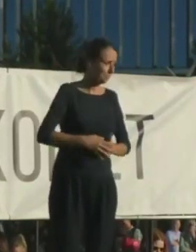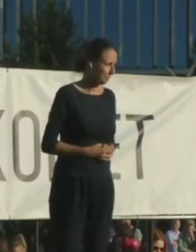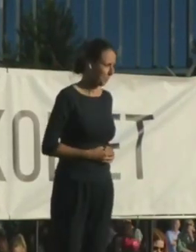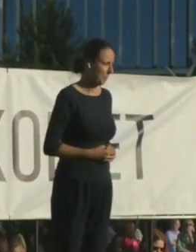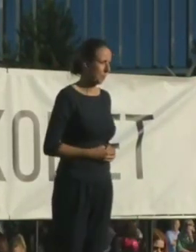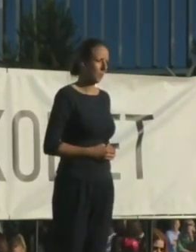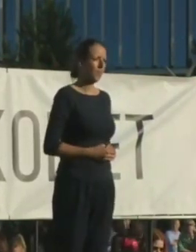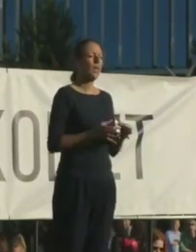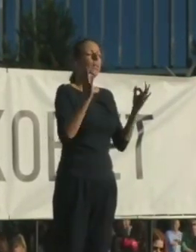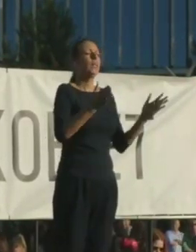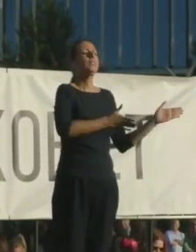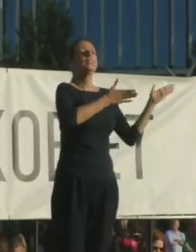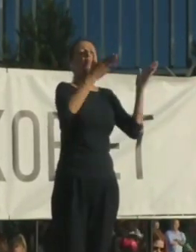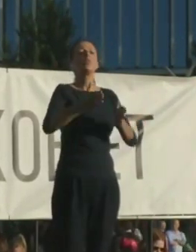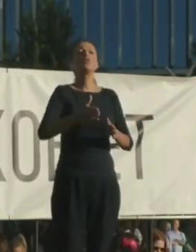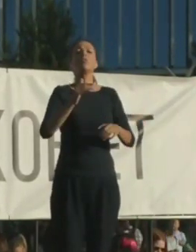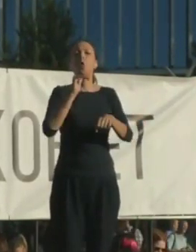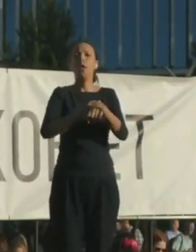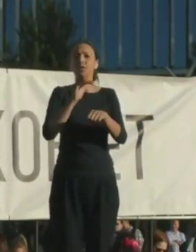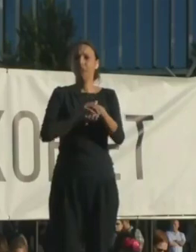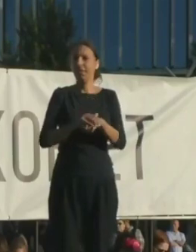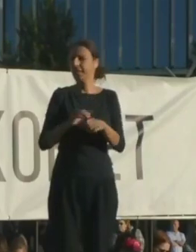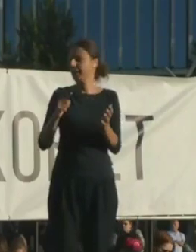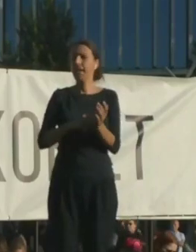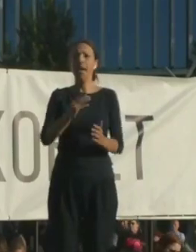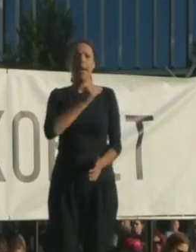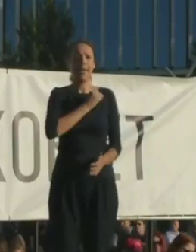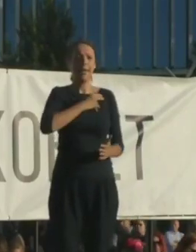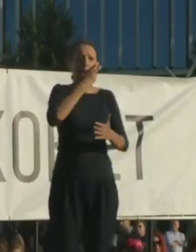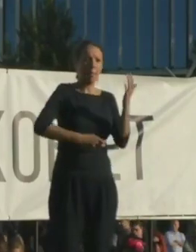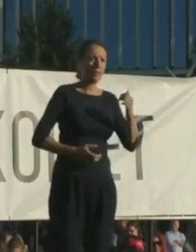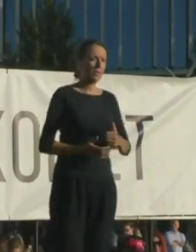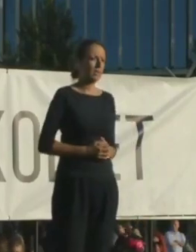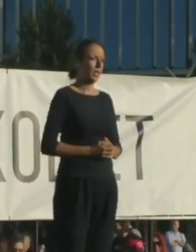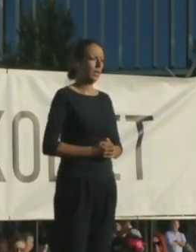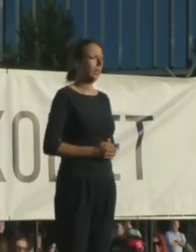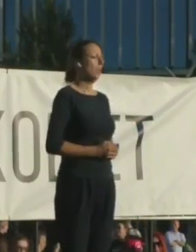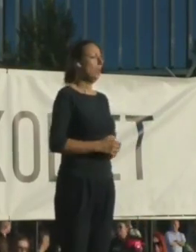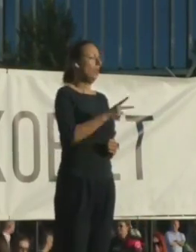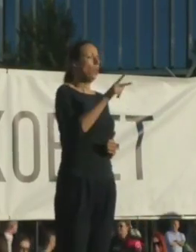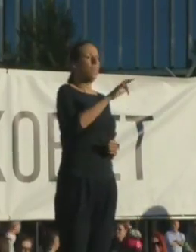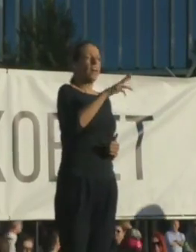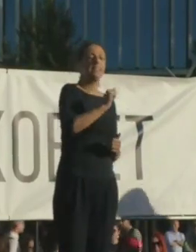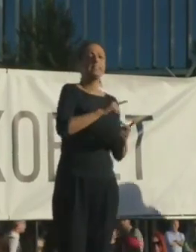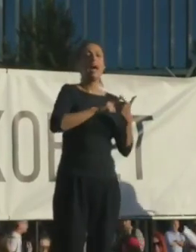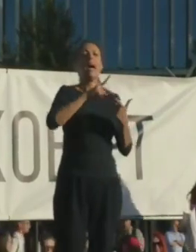zapraszam koleżanki z Legalnej Aborcji, Agata Kowalska i Joanna Gzyra-Iskander.